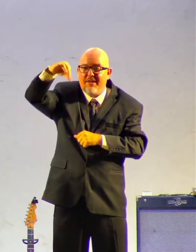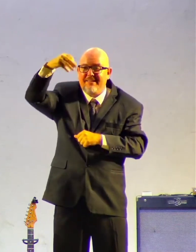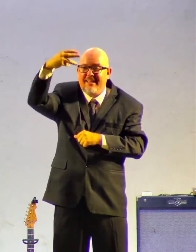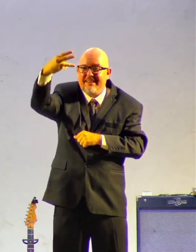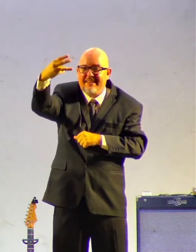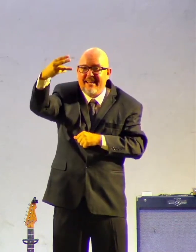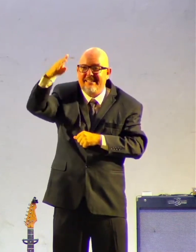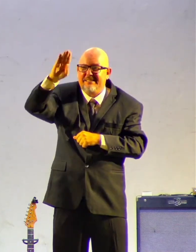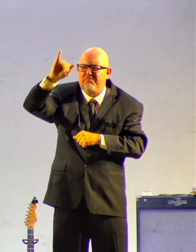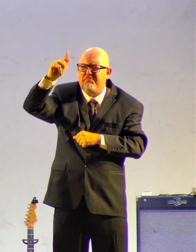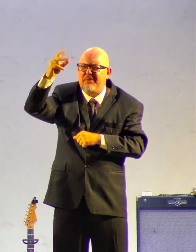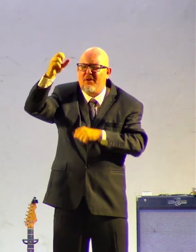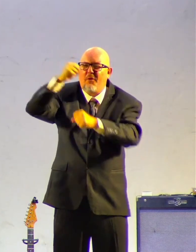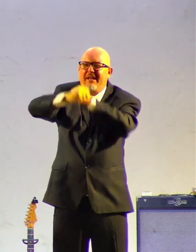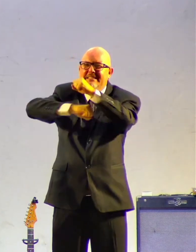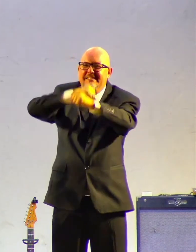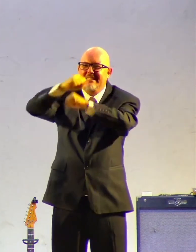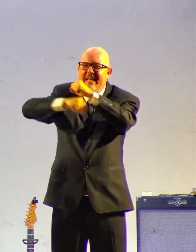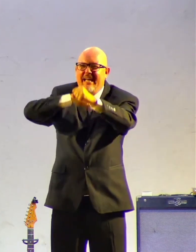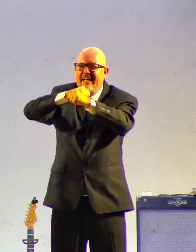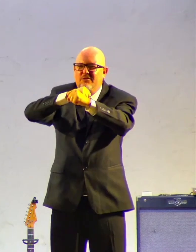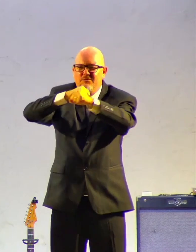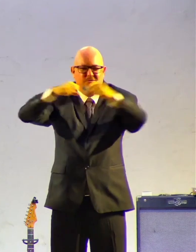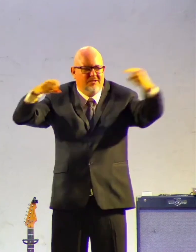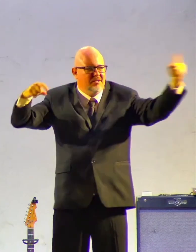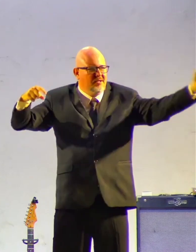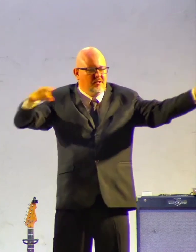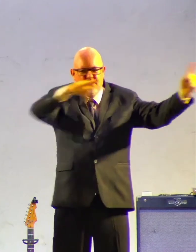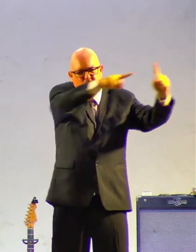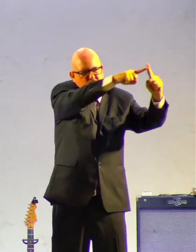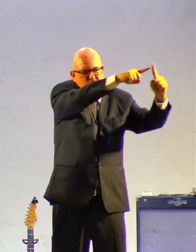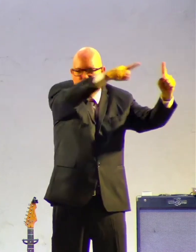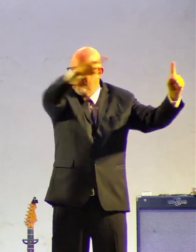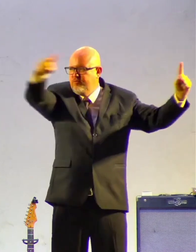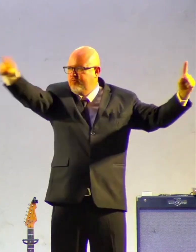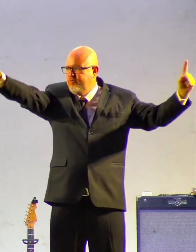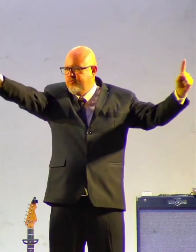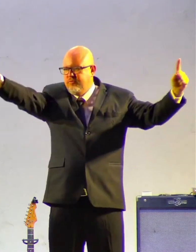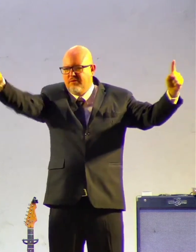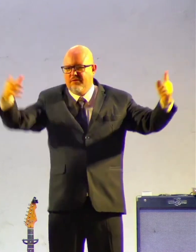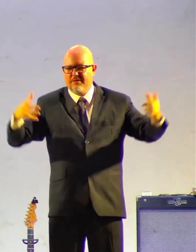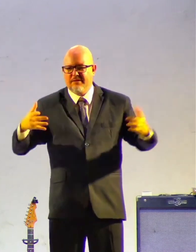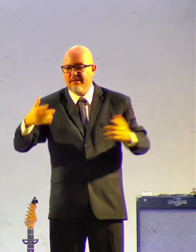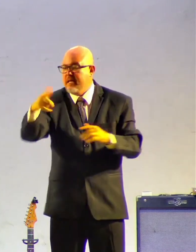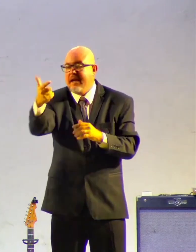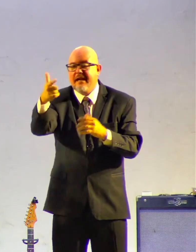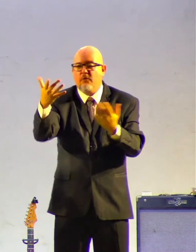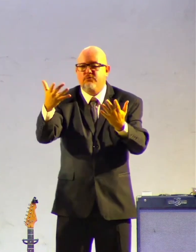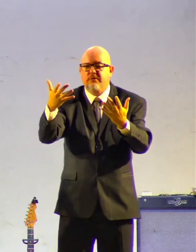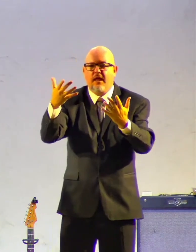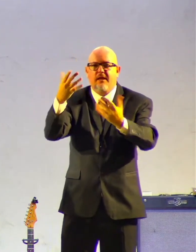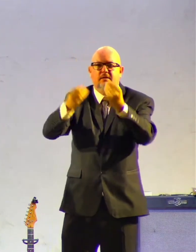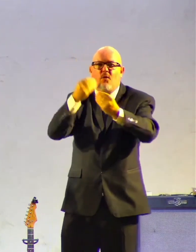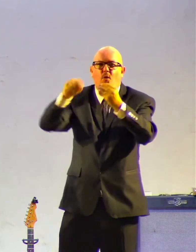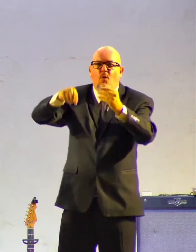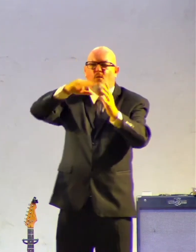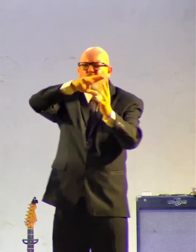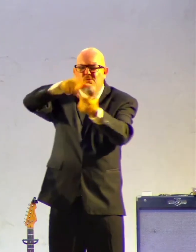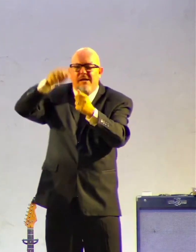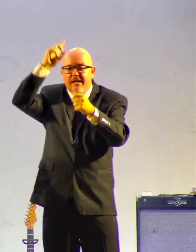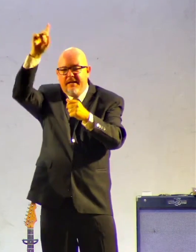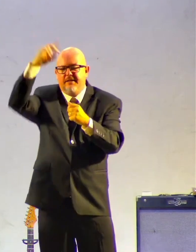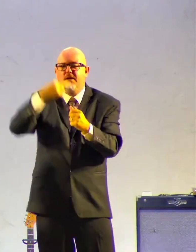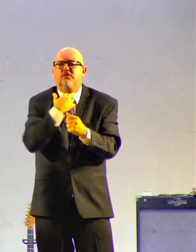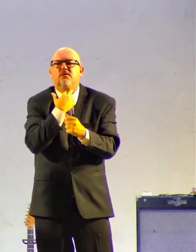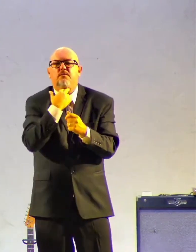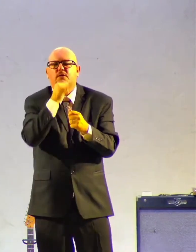93 bilhões de anos para ir de uma extremidade à outra deste universo. Não há um centímetro desse universo que